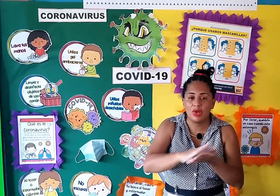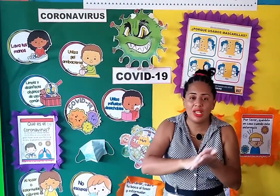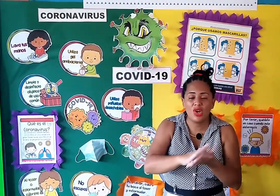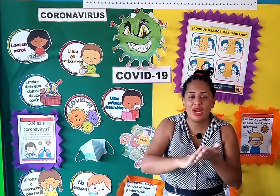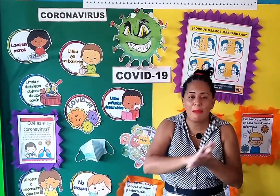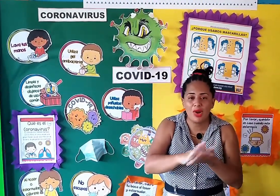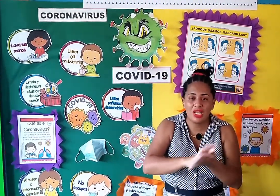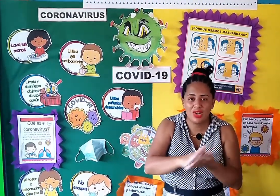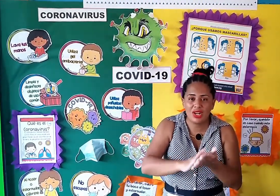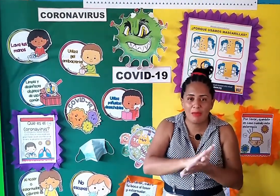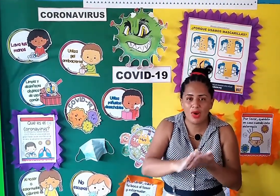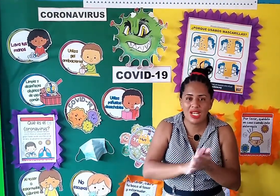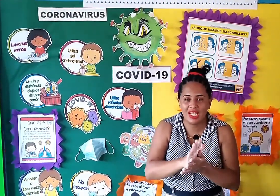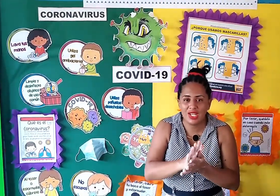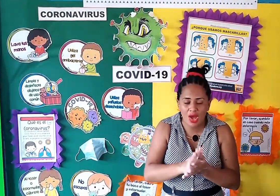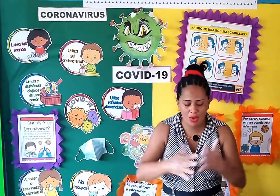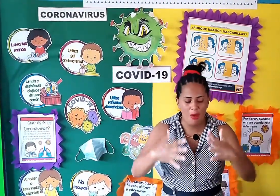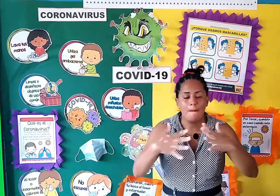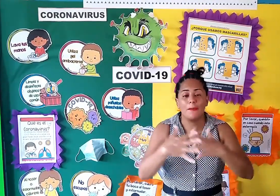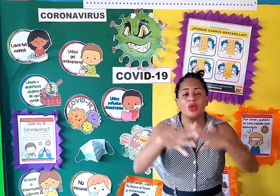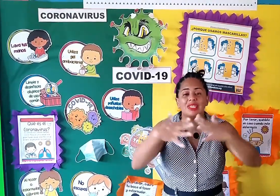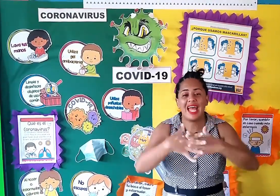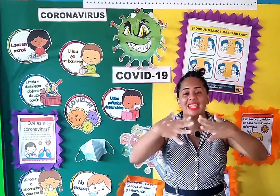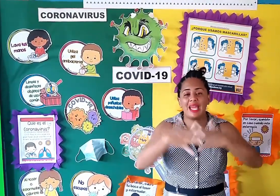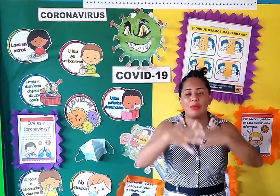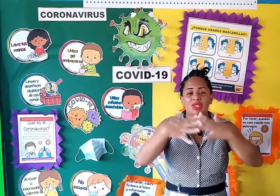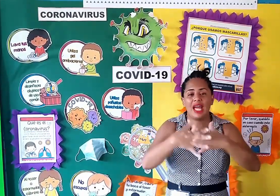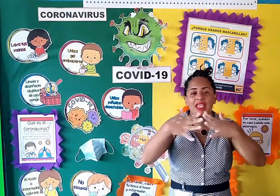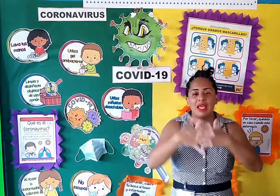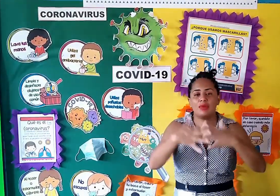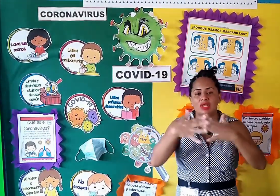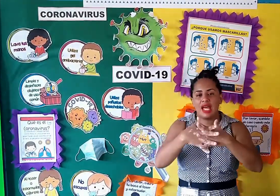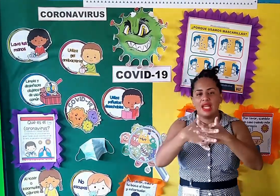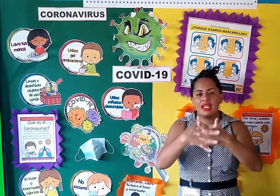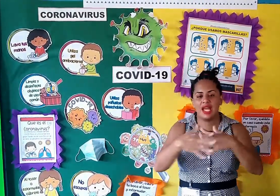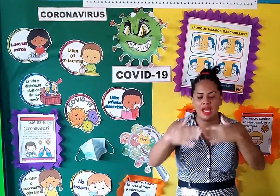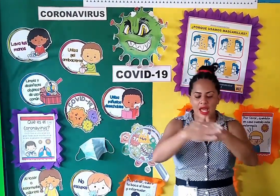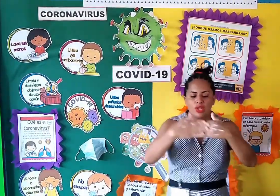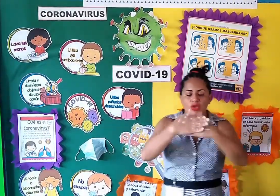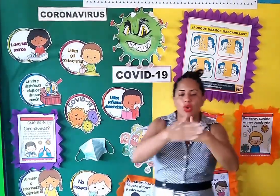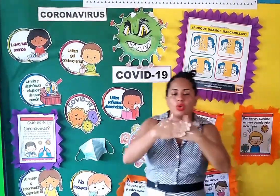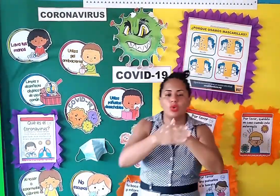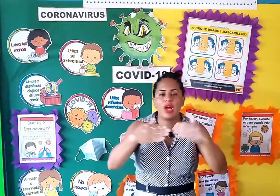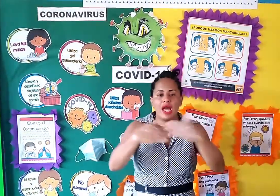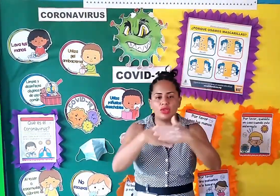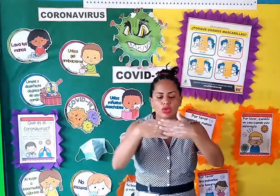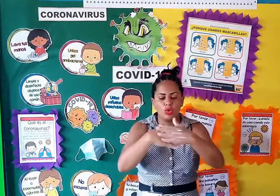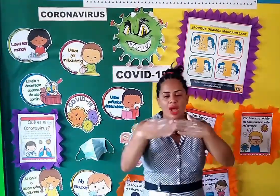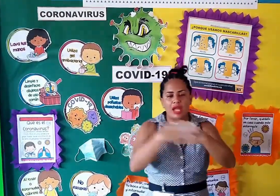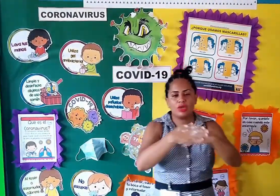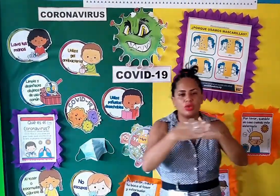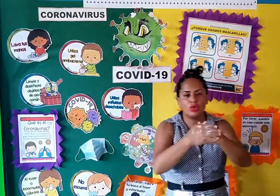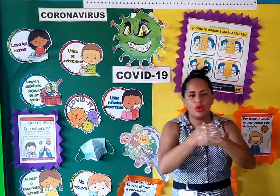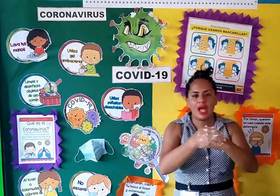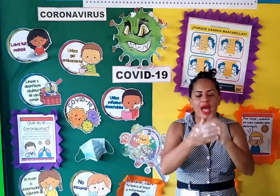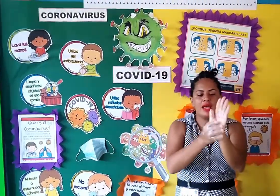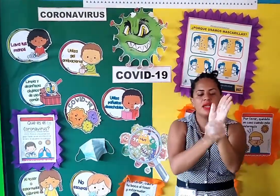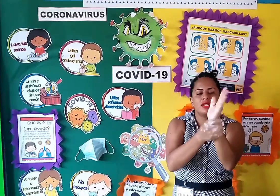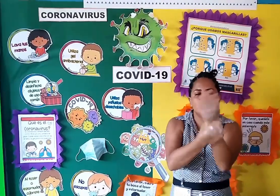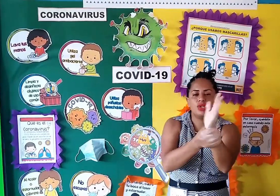Remolino, remolino, remolino, montaña, montaña, montaña, tortuga, tortuga, tortuga, chu,